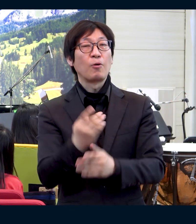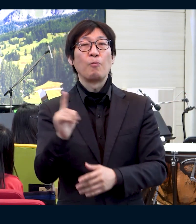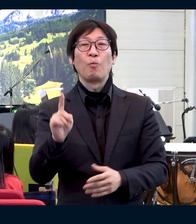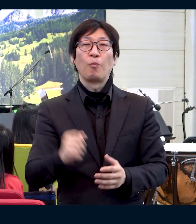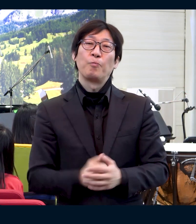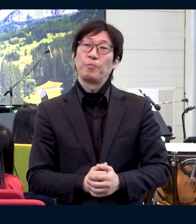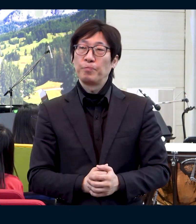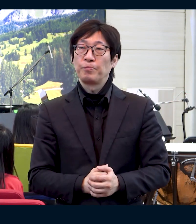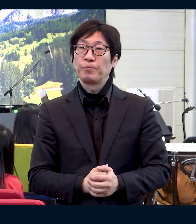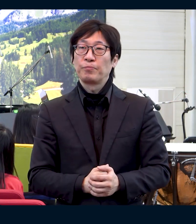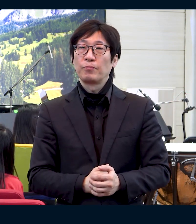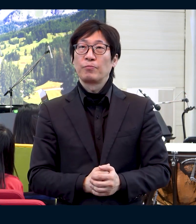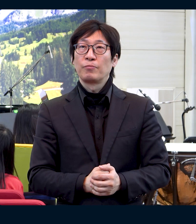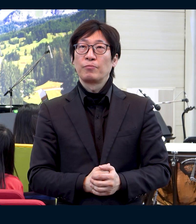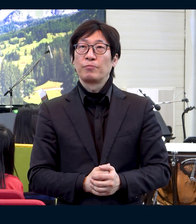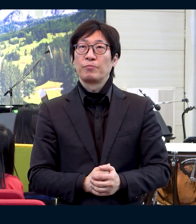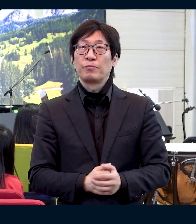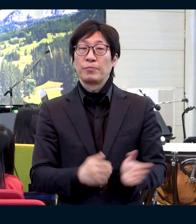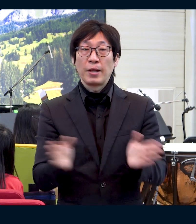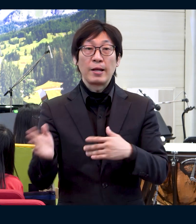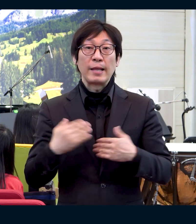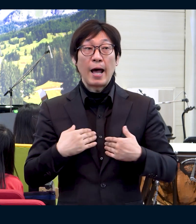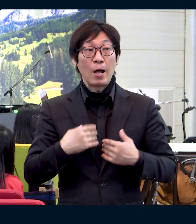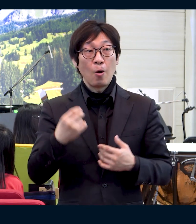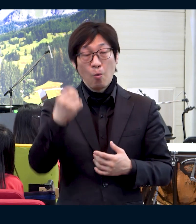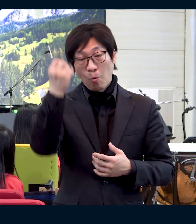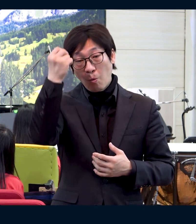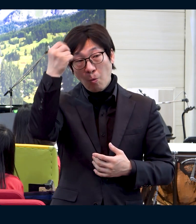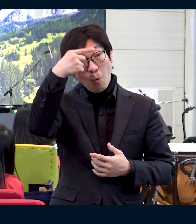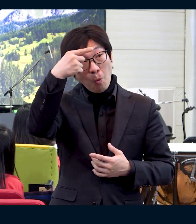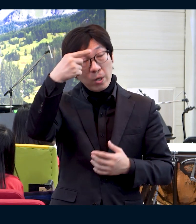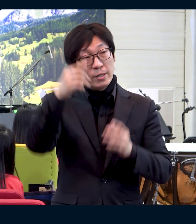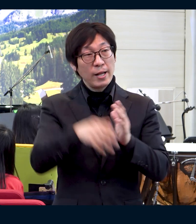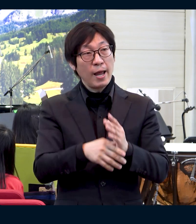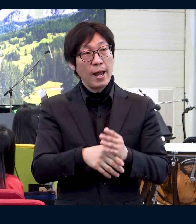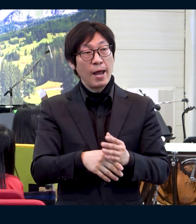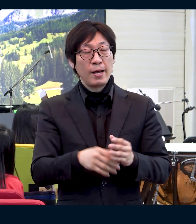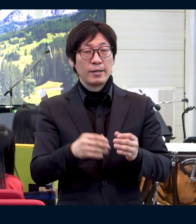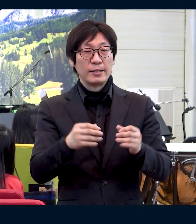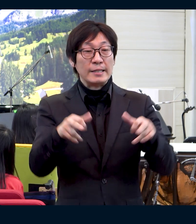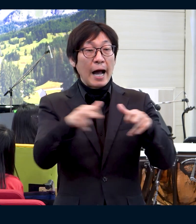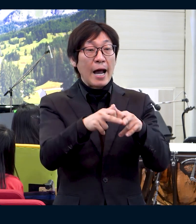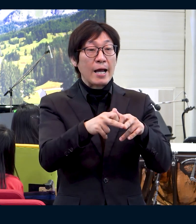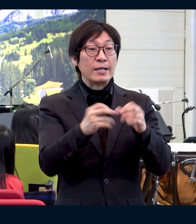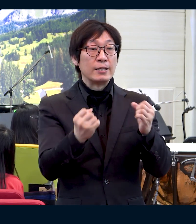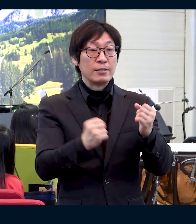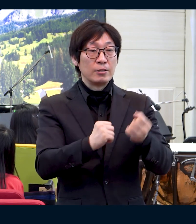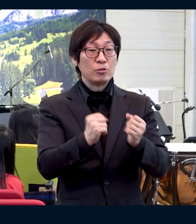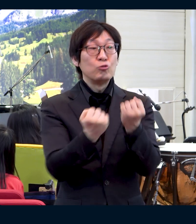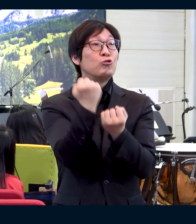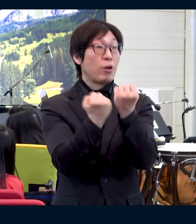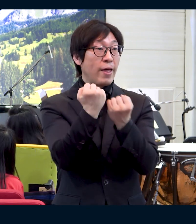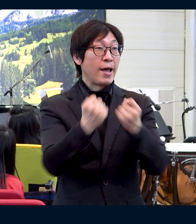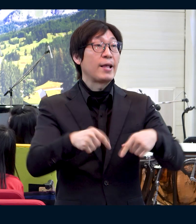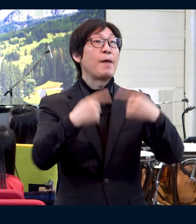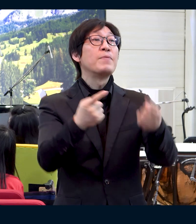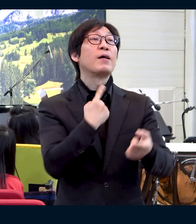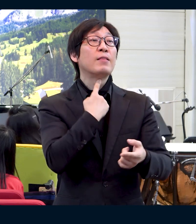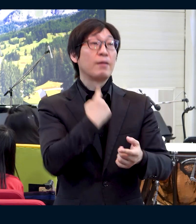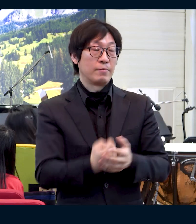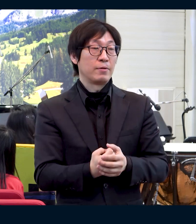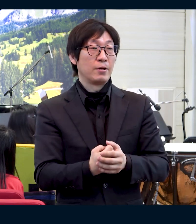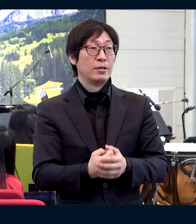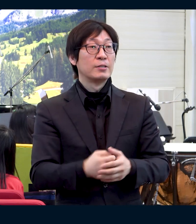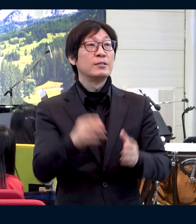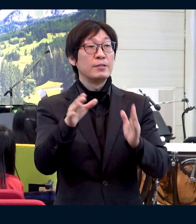드십니까? 저는 고등학교 1학년 때 한 선교단체에서 진행하는 장애인 캠프에 참석을 하게 됐고요. 그 이후로 지금까지